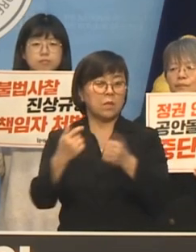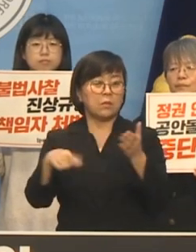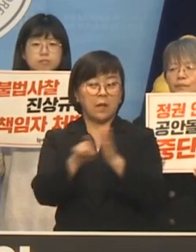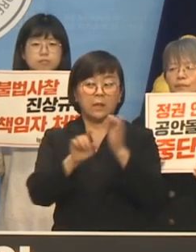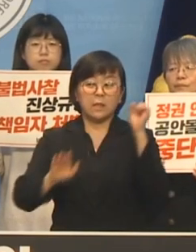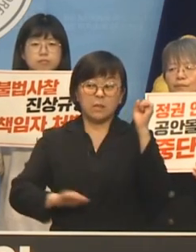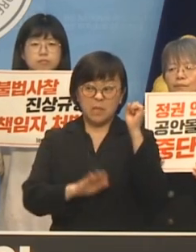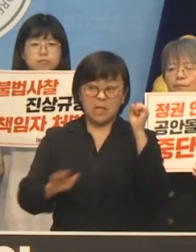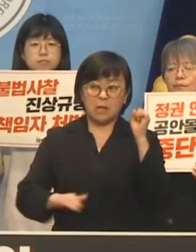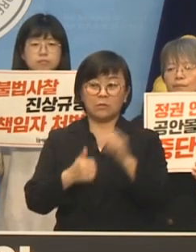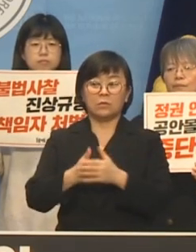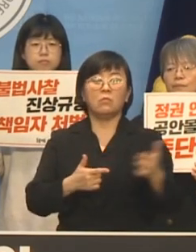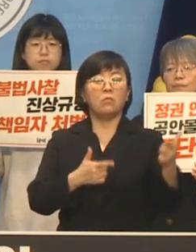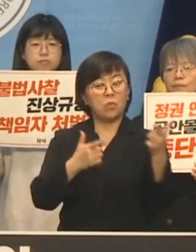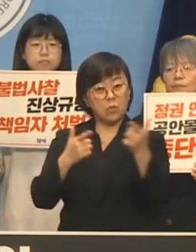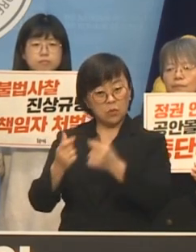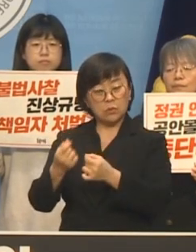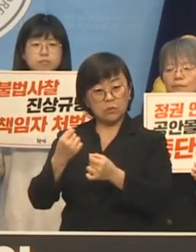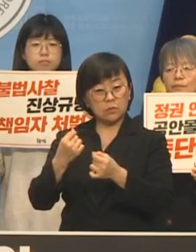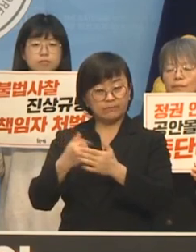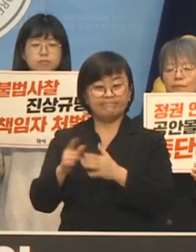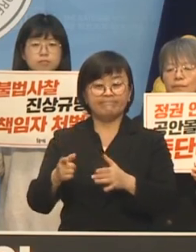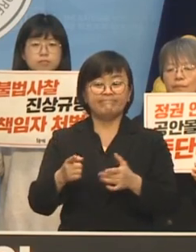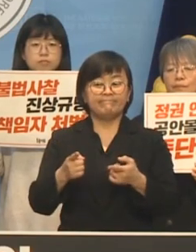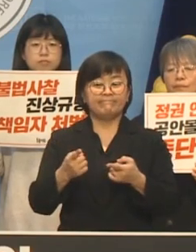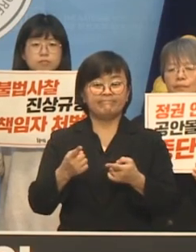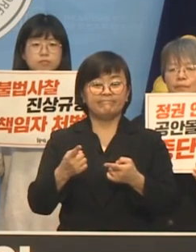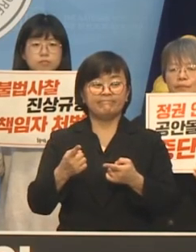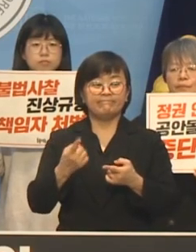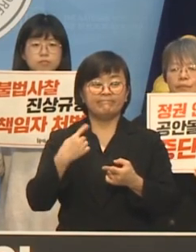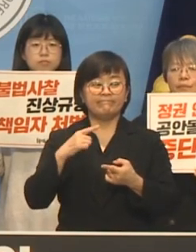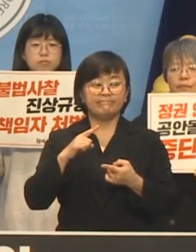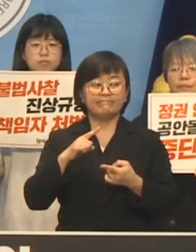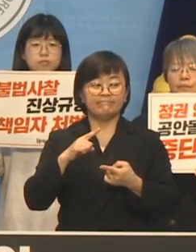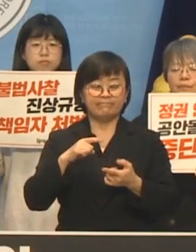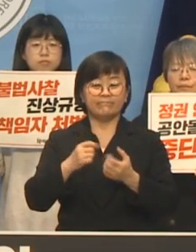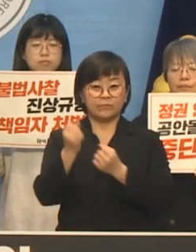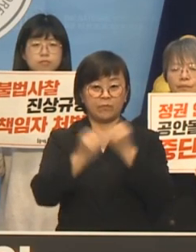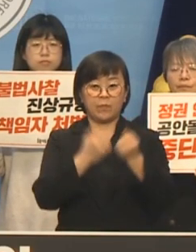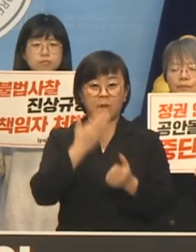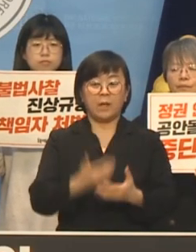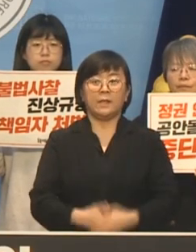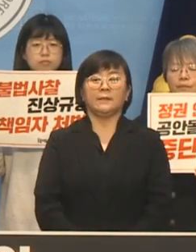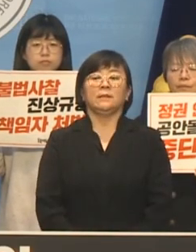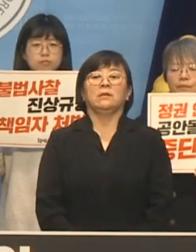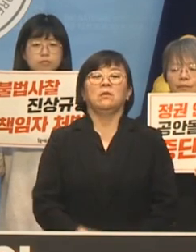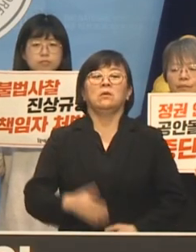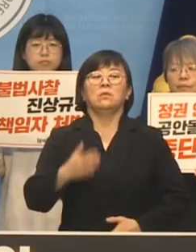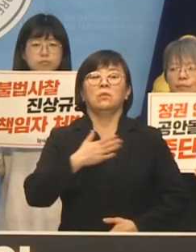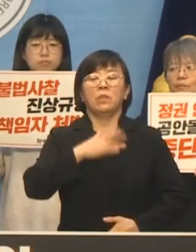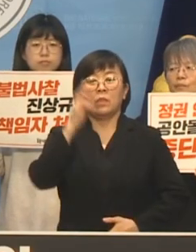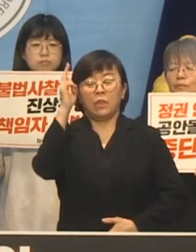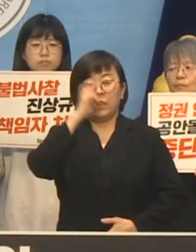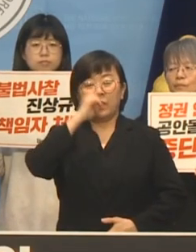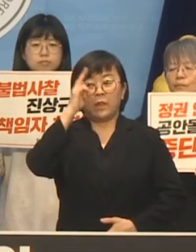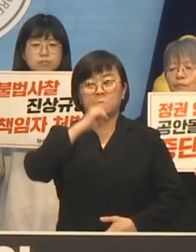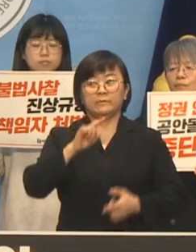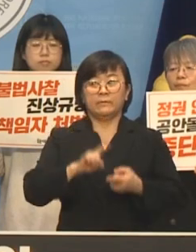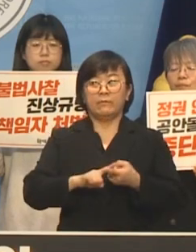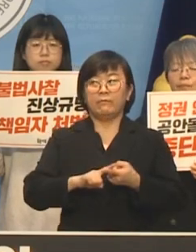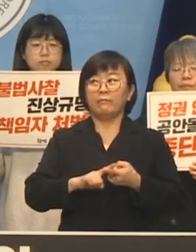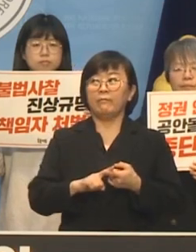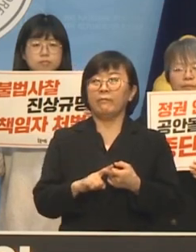밑바탕이라는 것을 누구도 합리적인 관점에서 말할 수 있을 것입니다. 저는 오늘 오전에